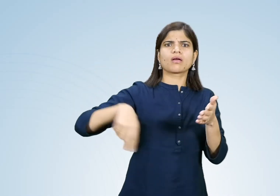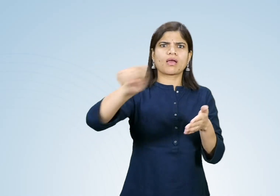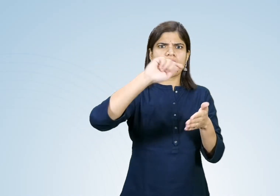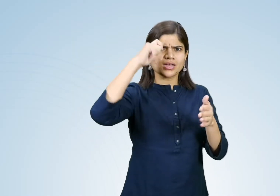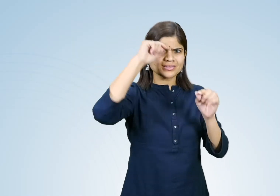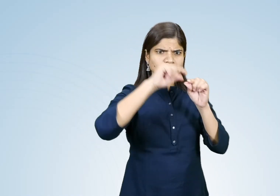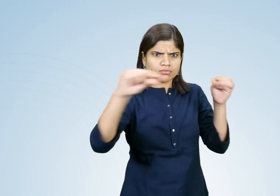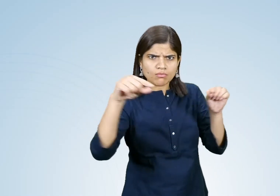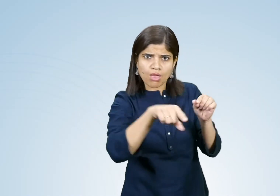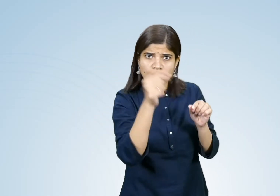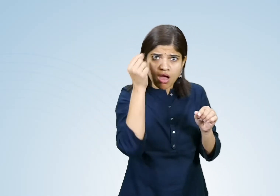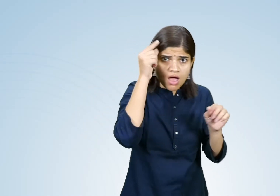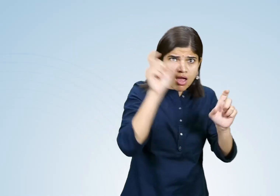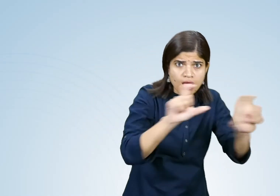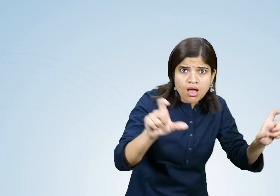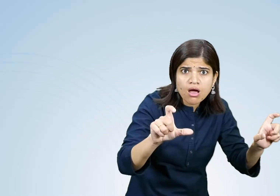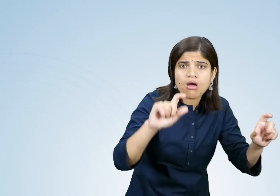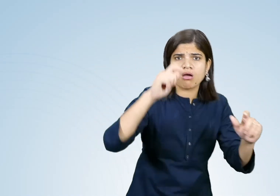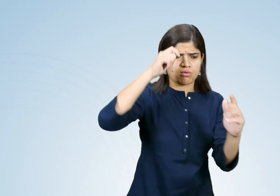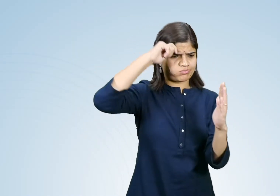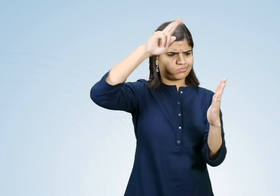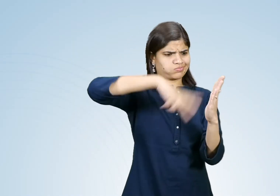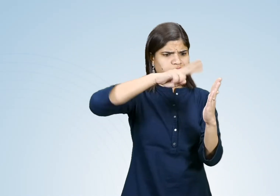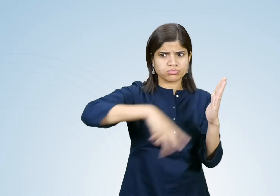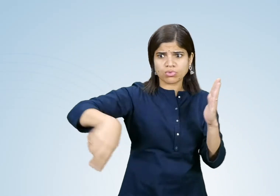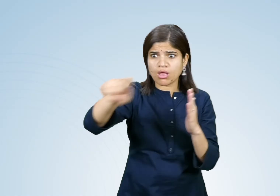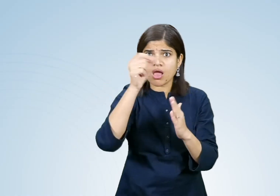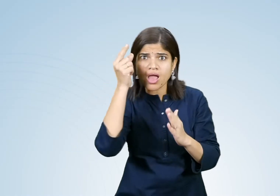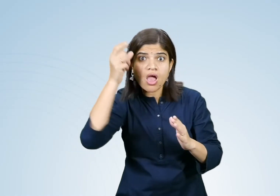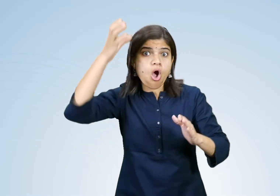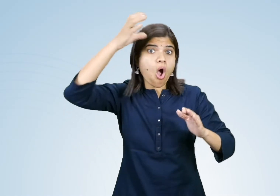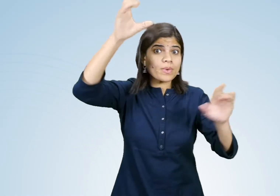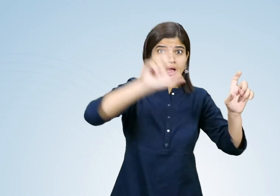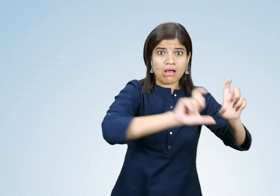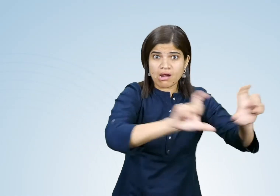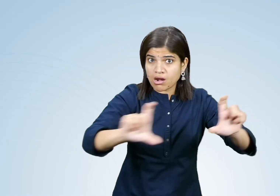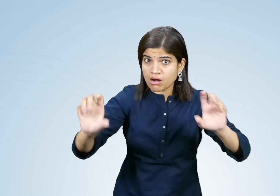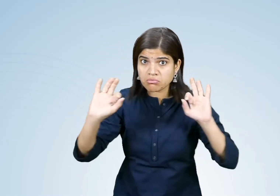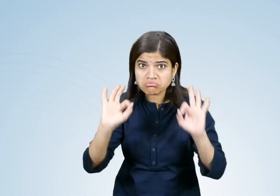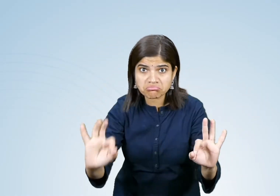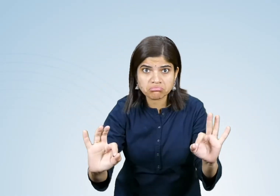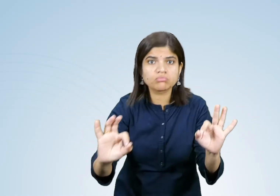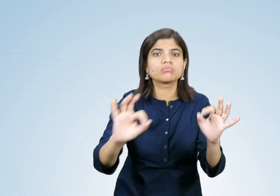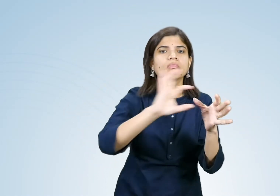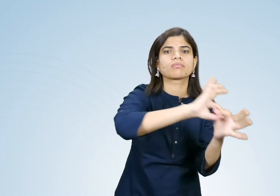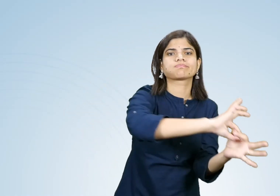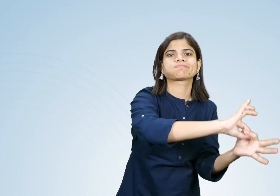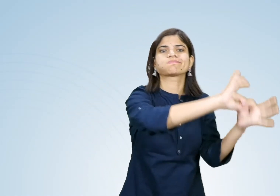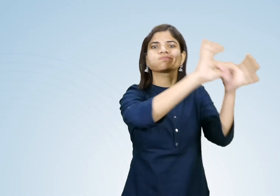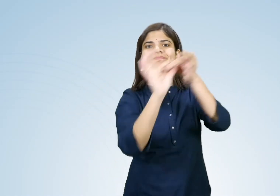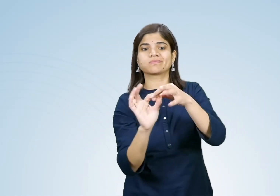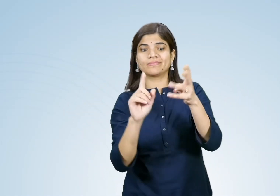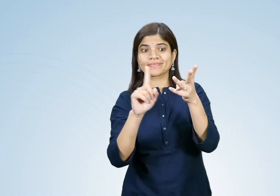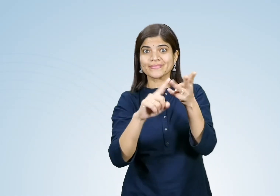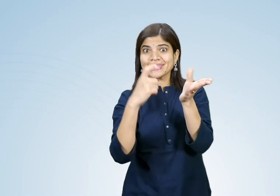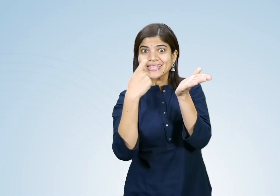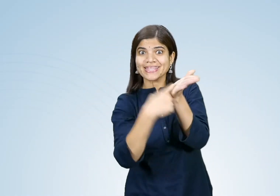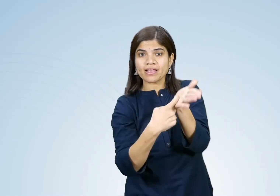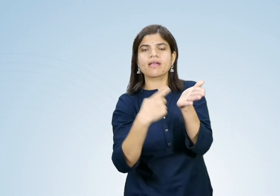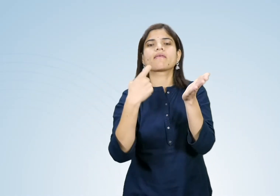है और वाक्यों को समझने में आसानी होती है क्योंकि उसने पहले ही सांकेतिक भाषा में किया होता है।